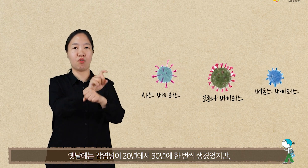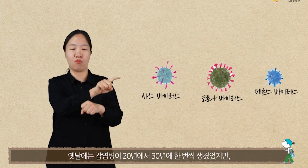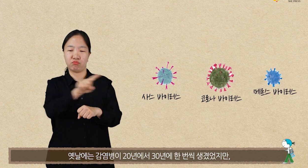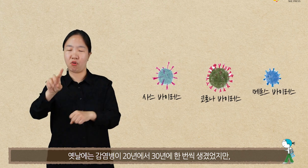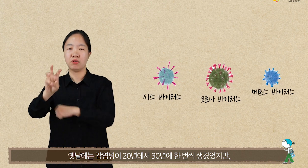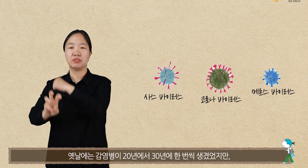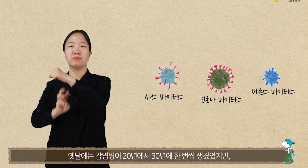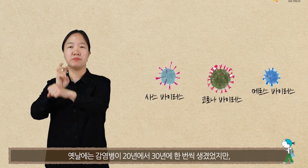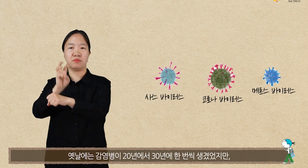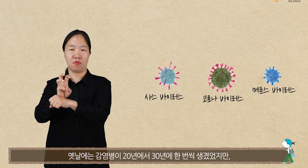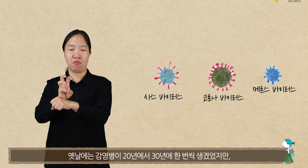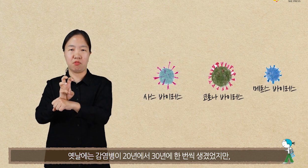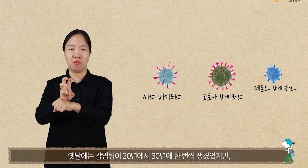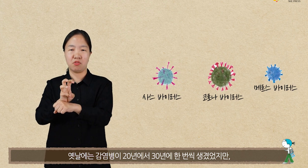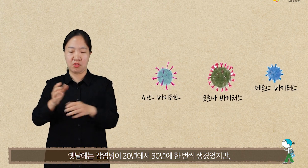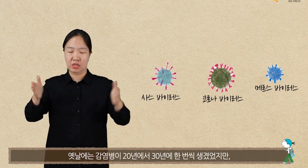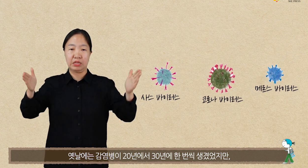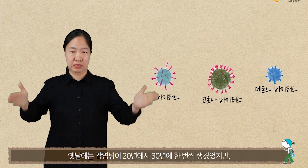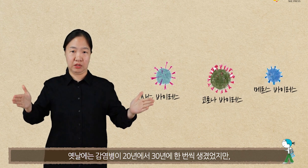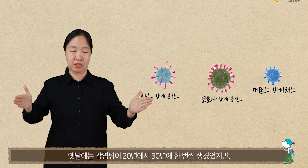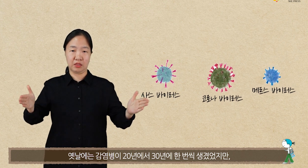번씩 생겼었지만